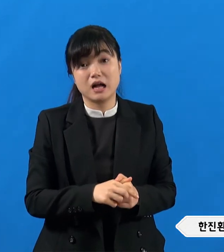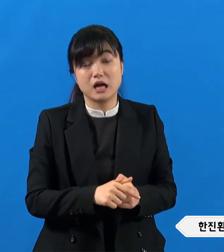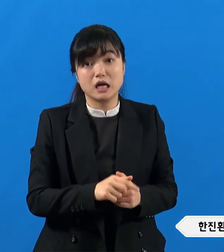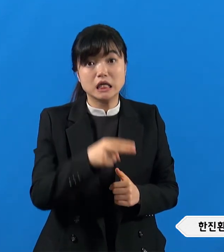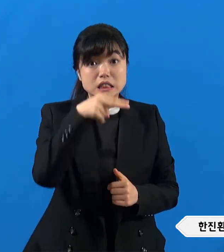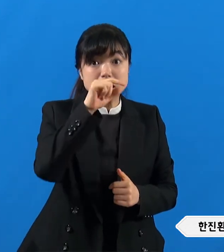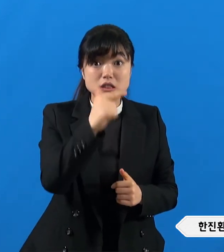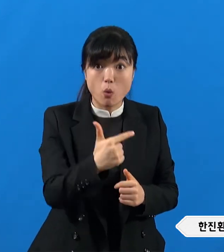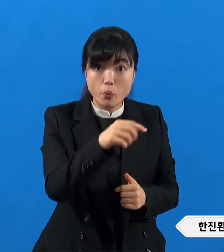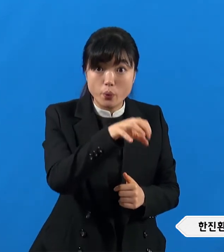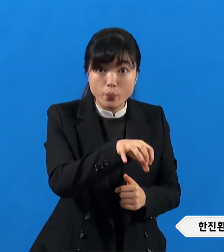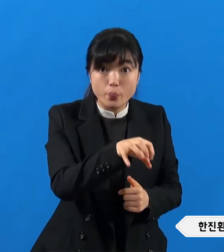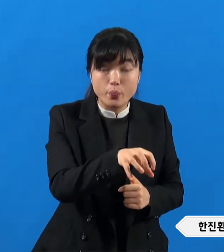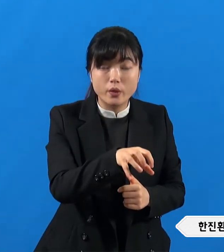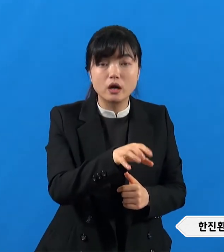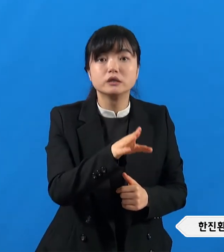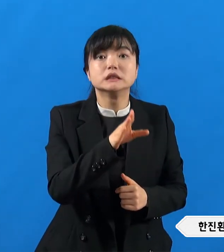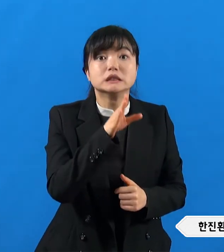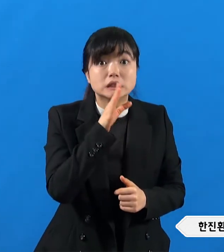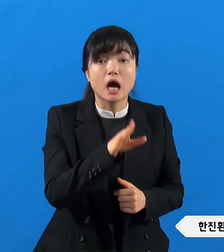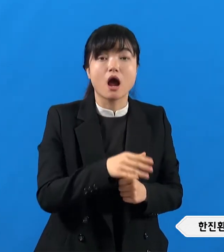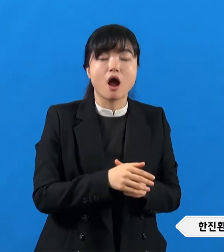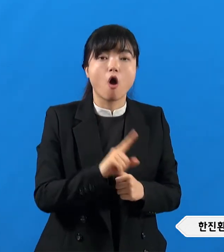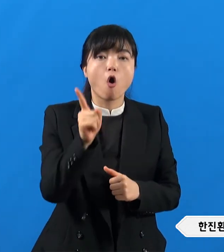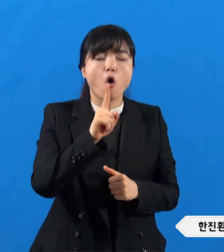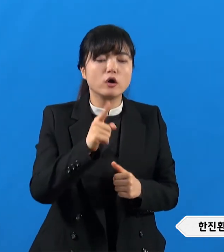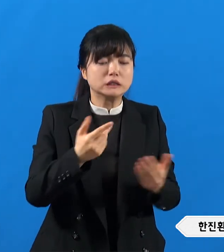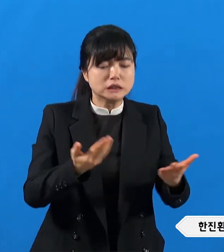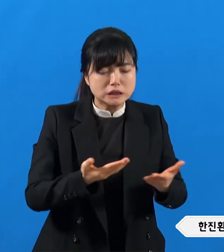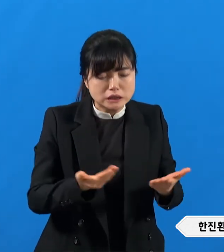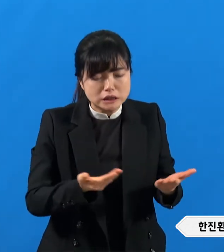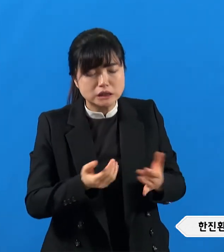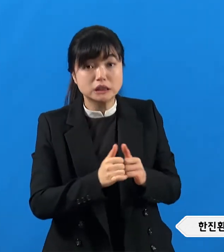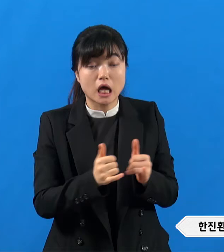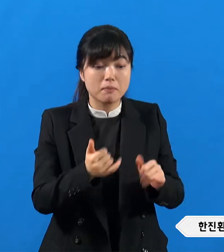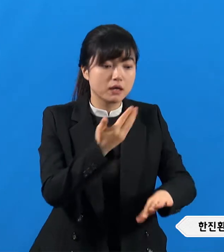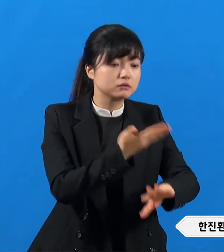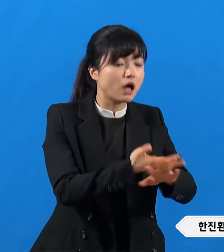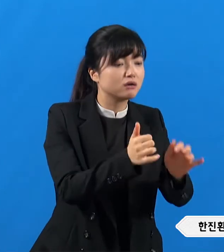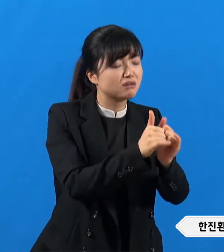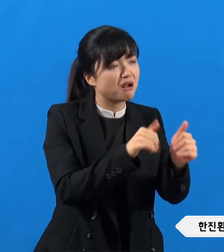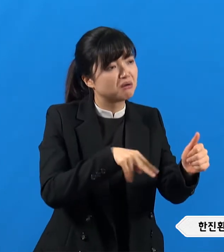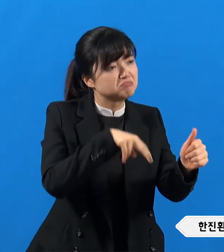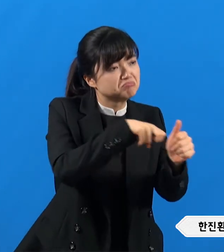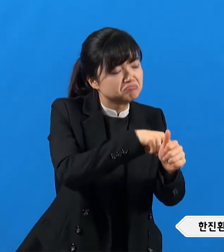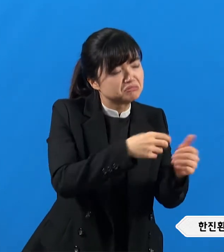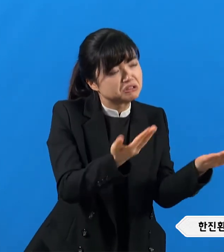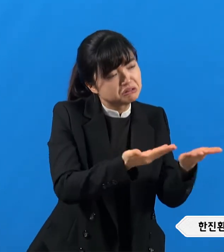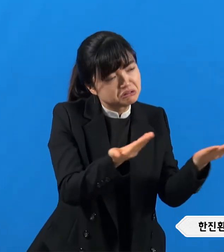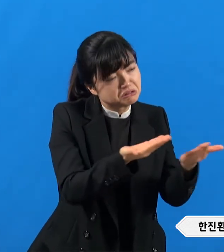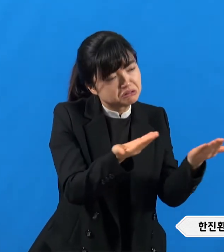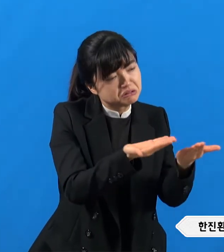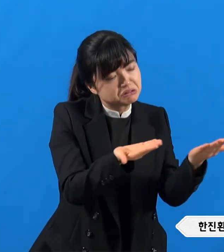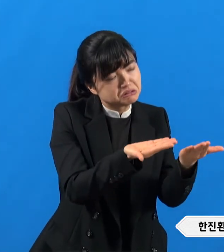시돈이라는 곳에서 어떤 노동자들이 남의 집 정원에서 일을 하고 있다가